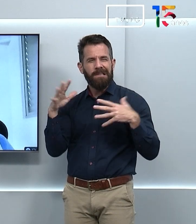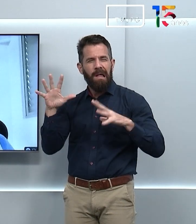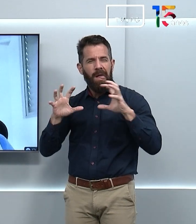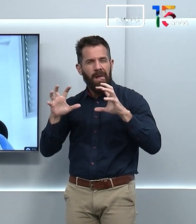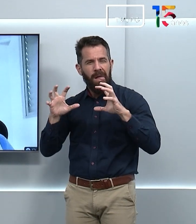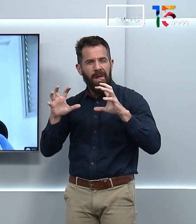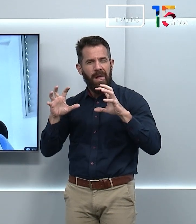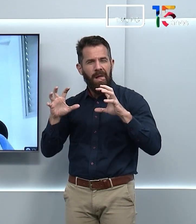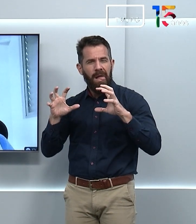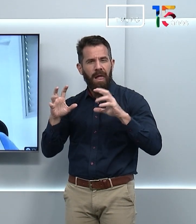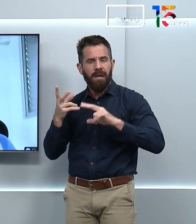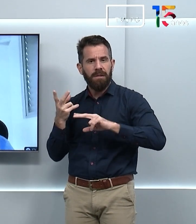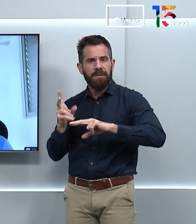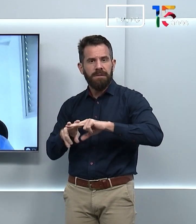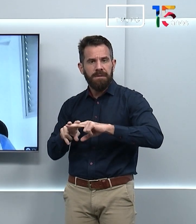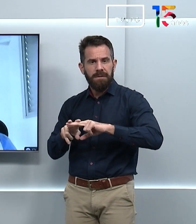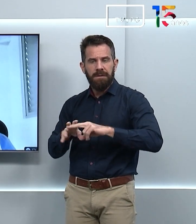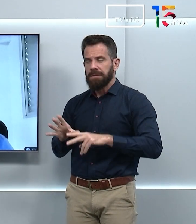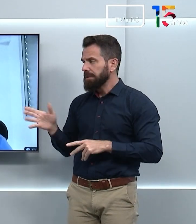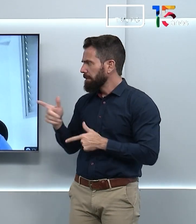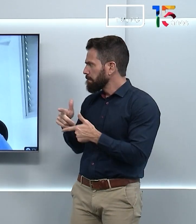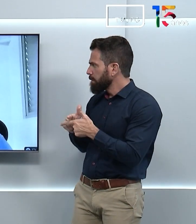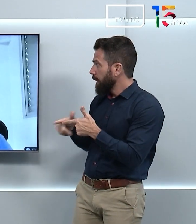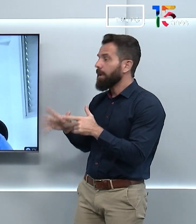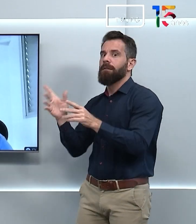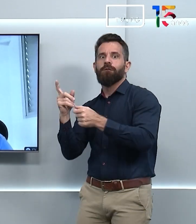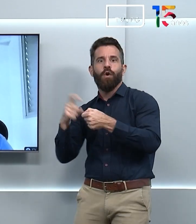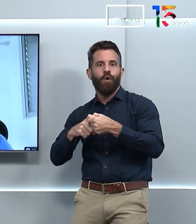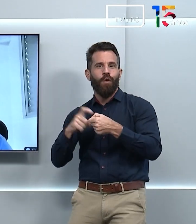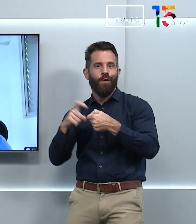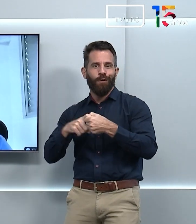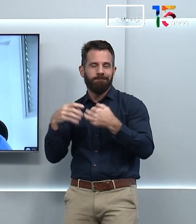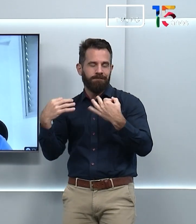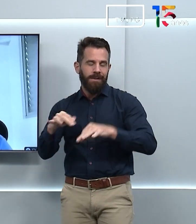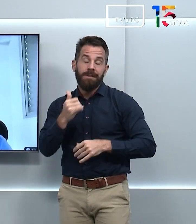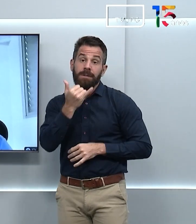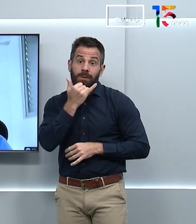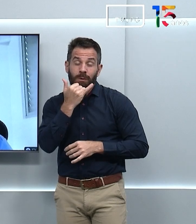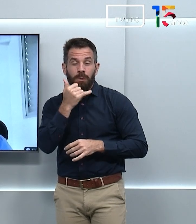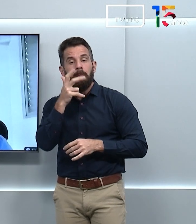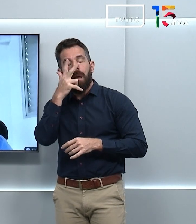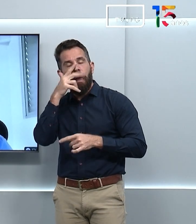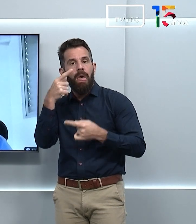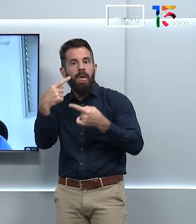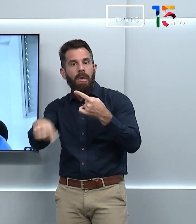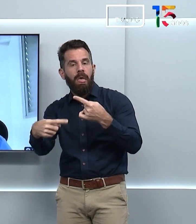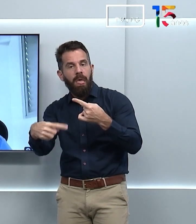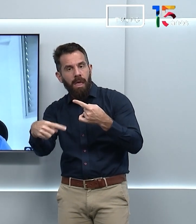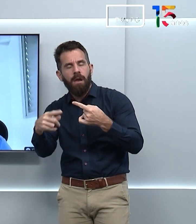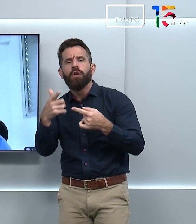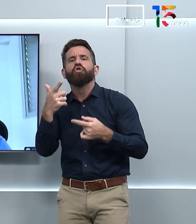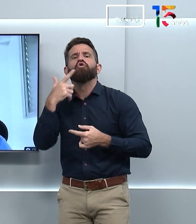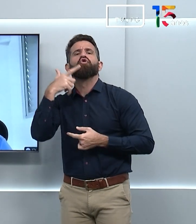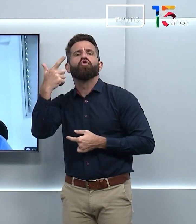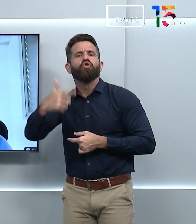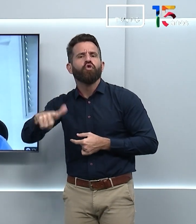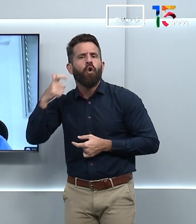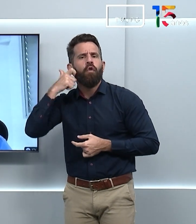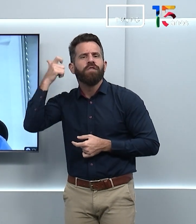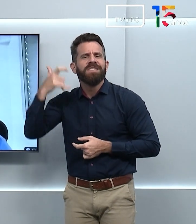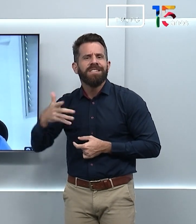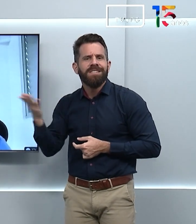Bom, a gente teve um probleminha na internet. Já voltamos! Desculpa, doutora, a gente teve um problema na internet. Pode repetir a